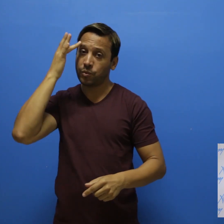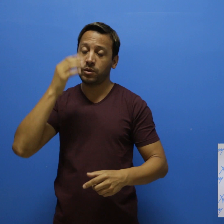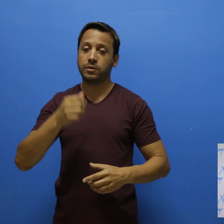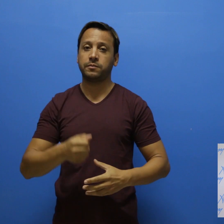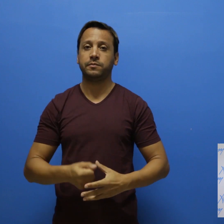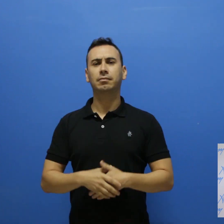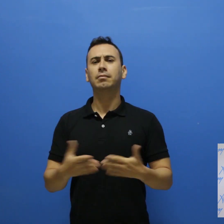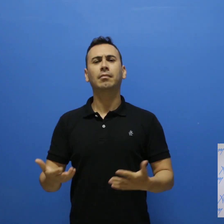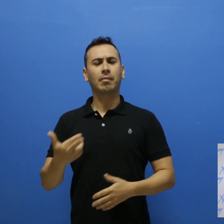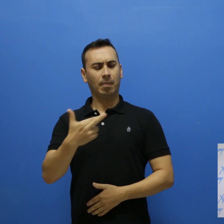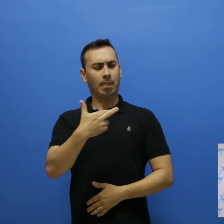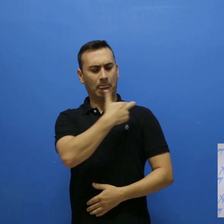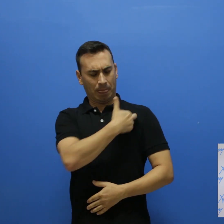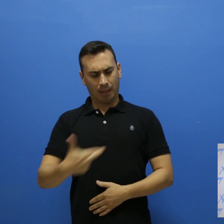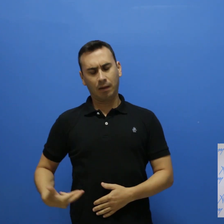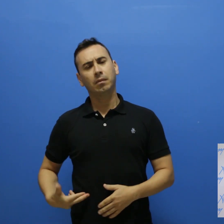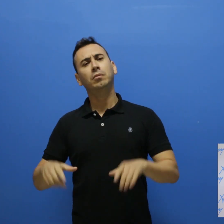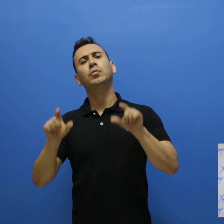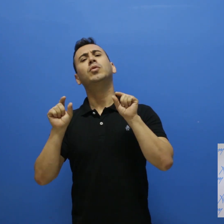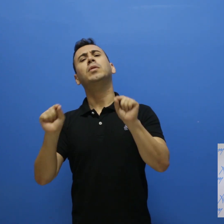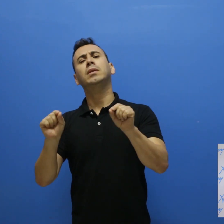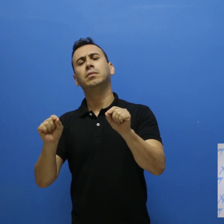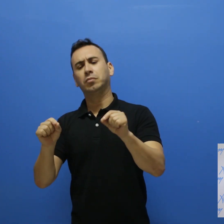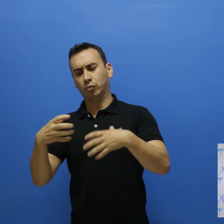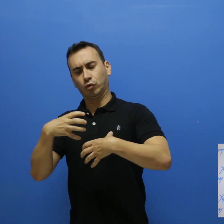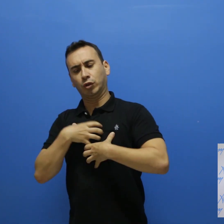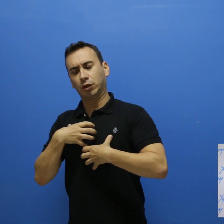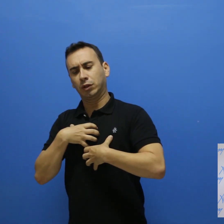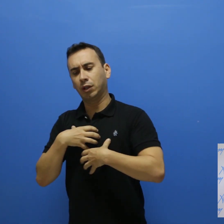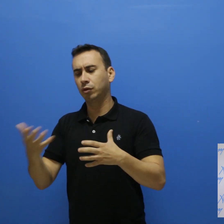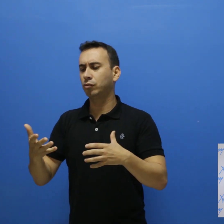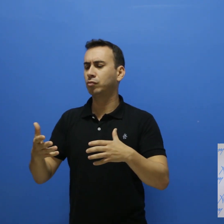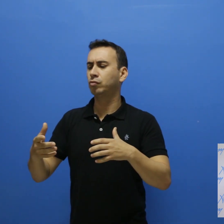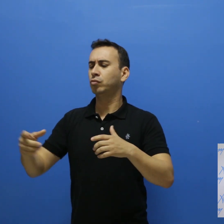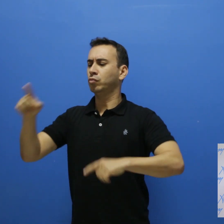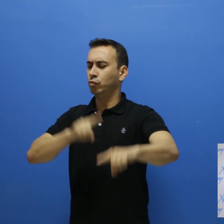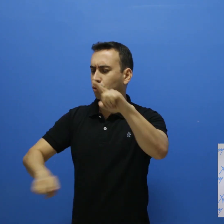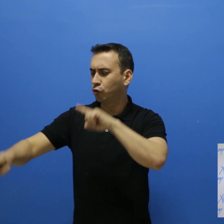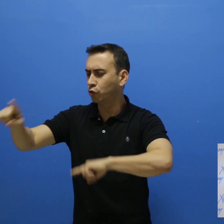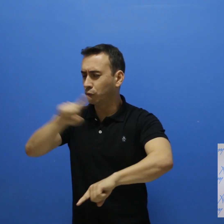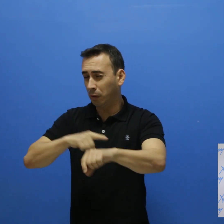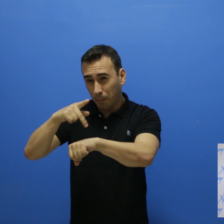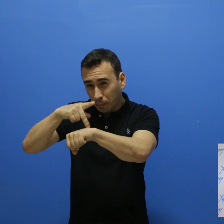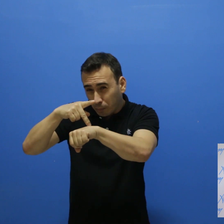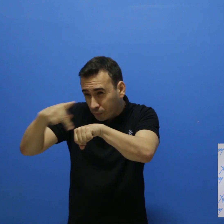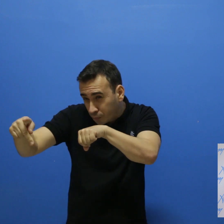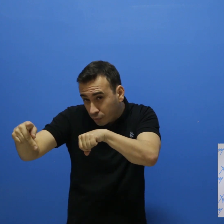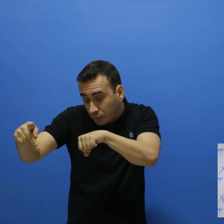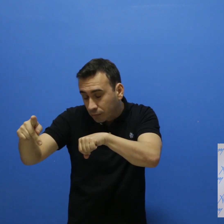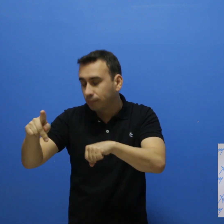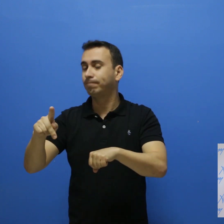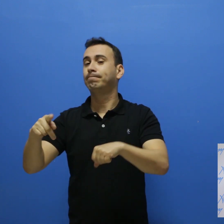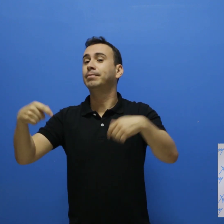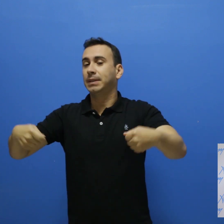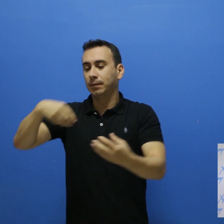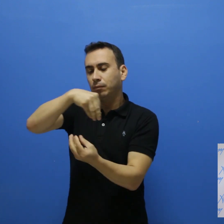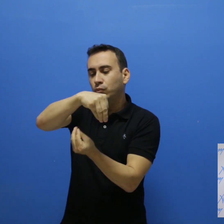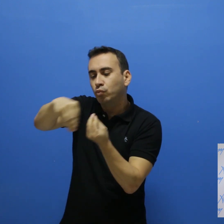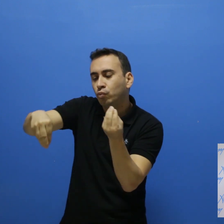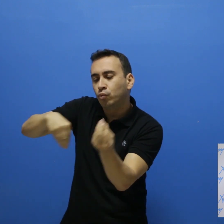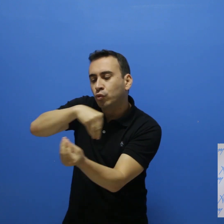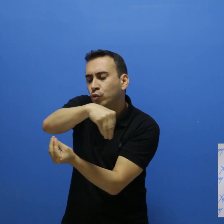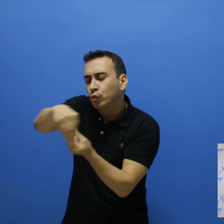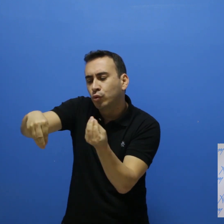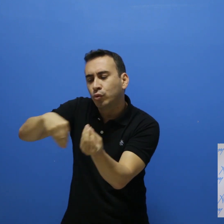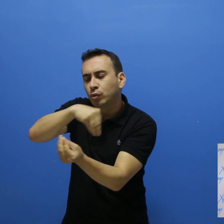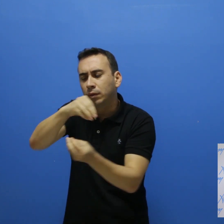A república, na verdade, não é uma forma de governo puro, é uma forma de governo misto, que